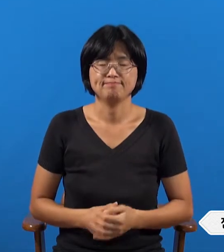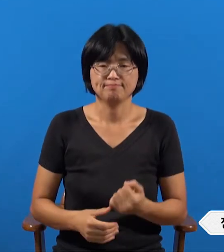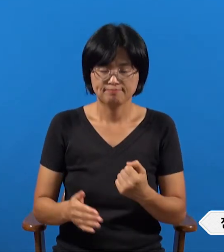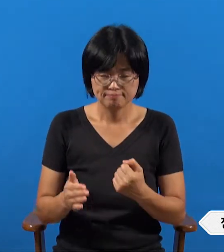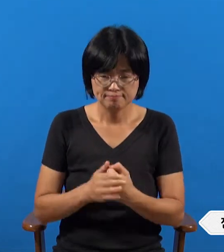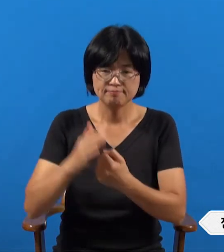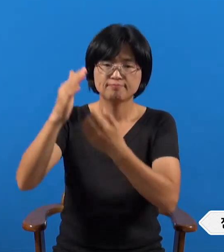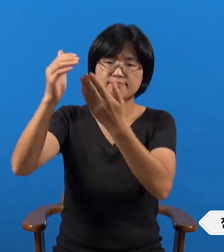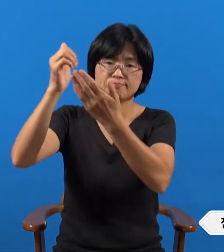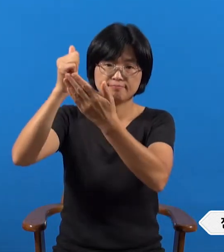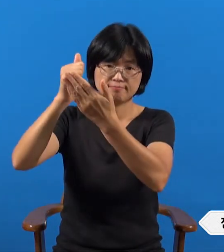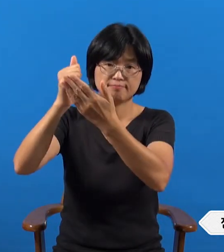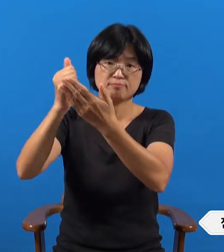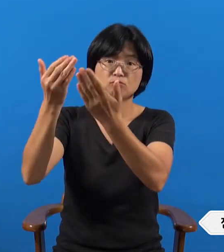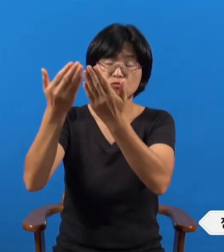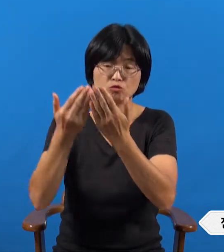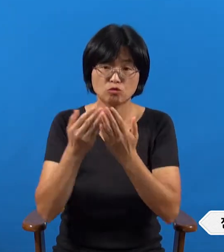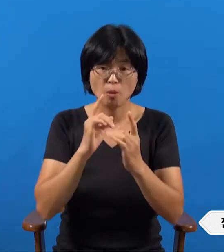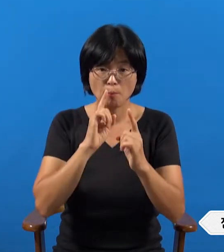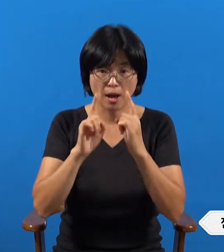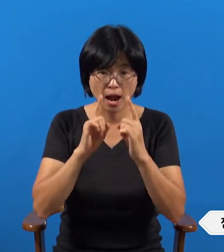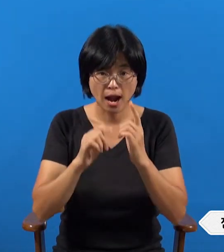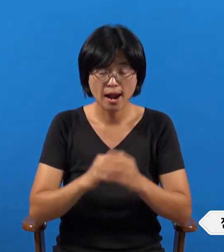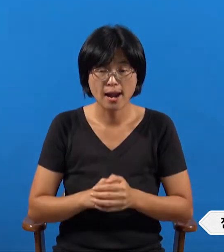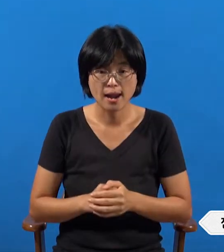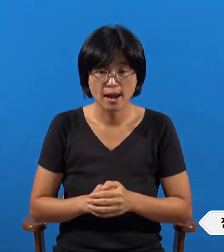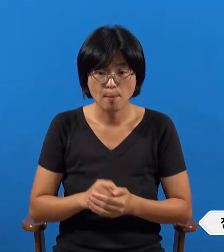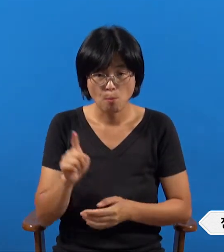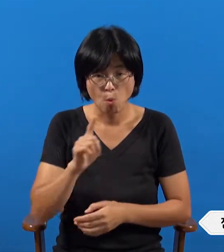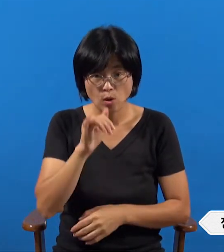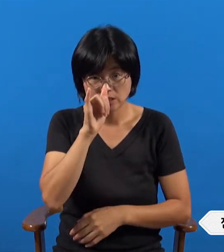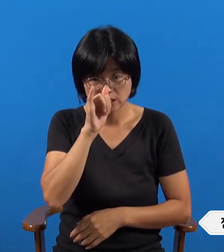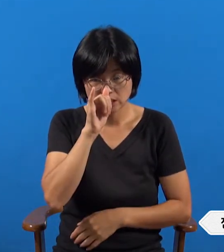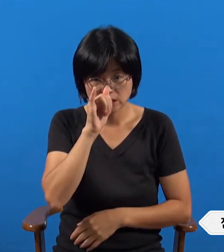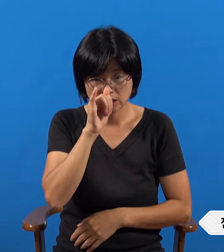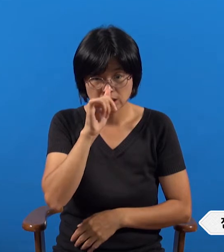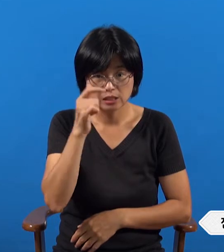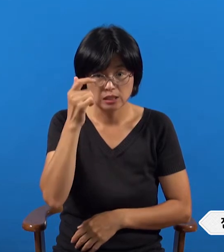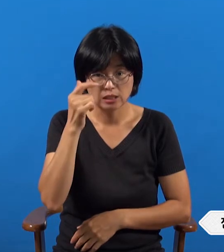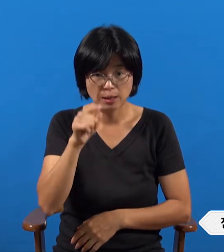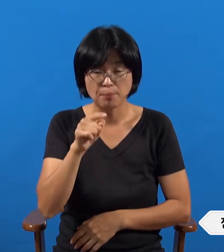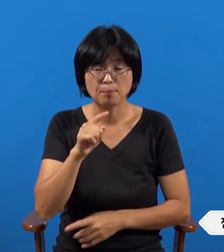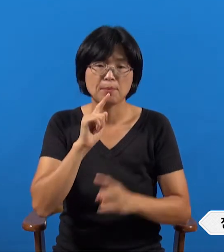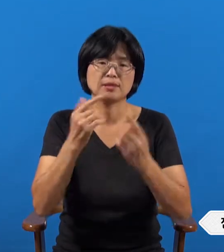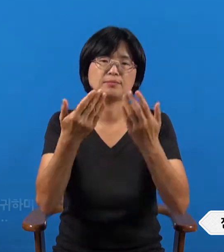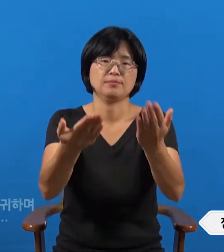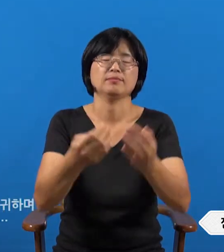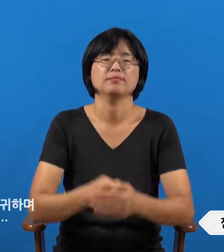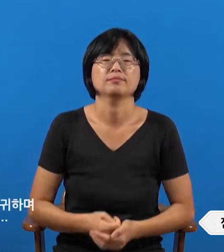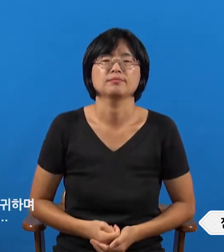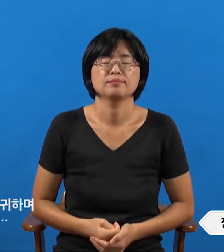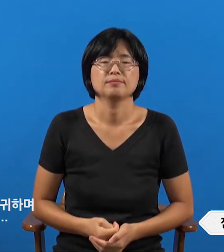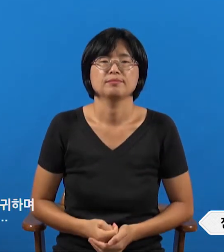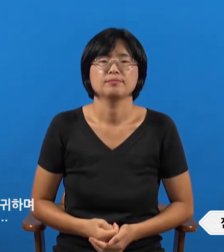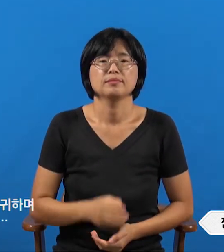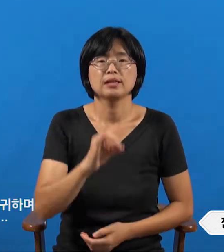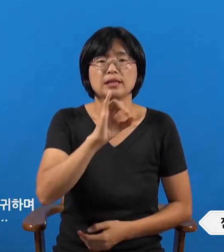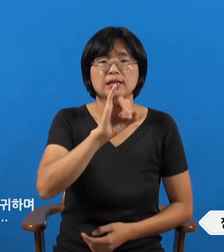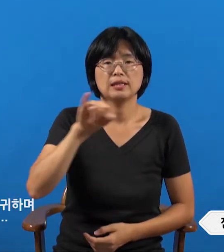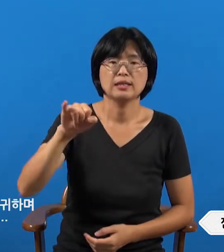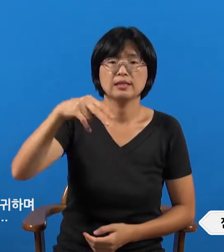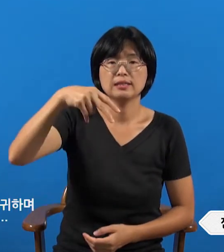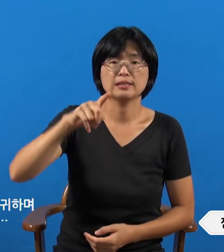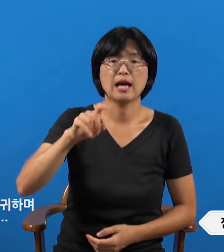향해서 어떤 말씀을 하고 있는가 한번 들어보십시오. 이사야 43장